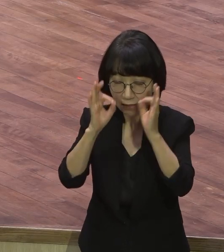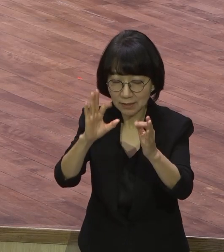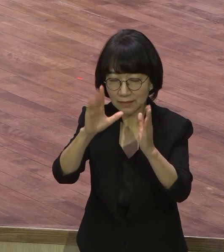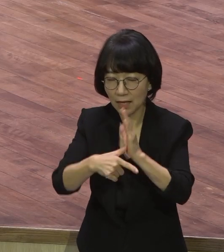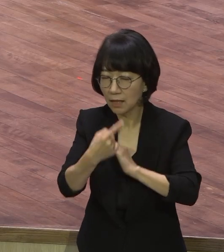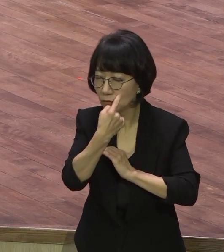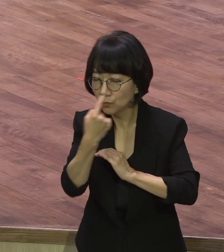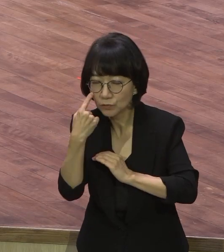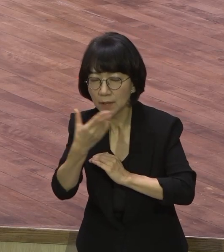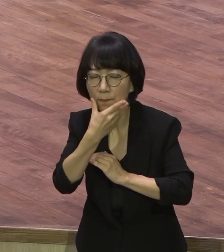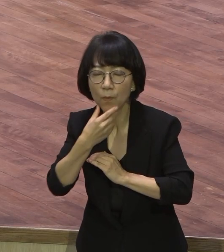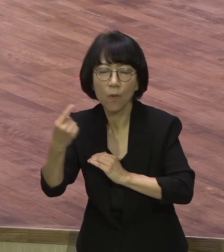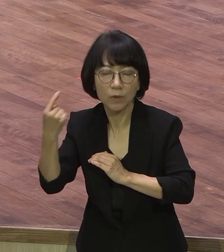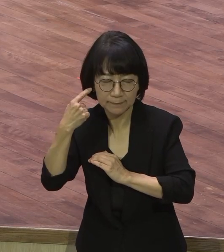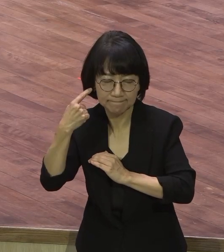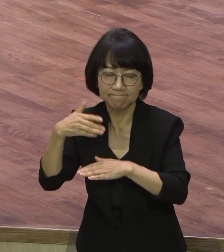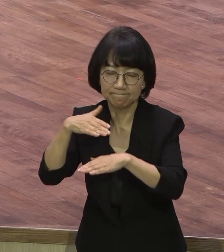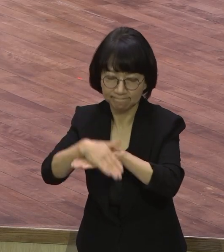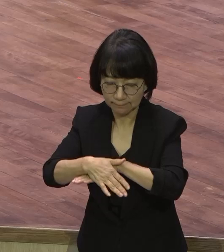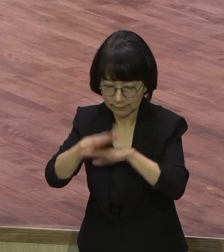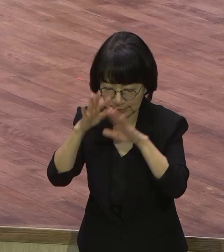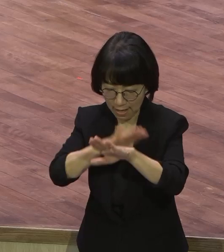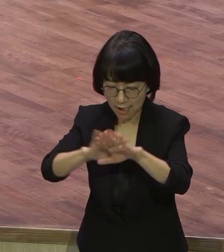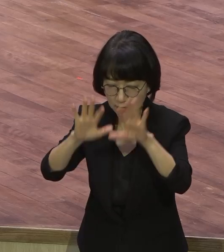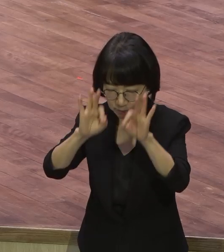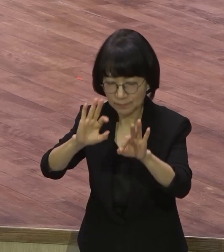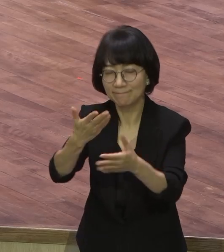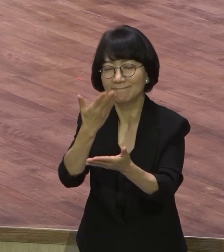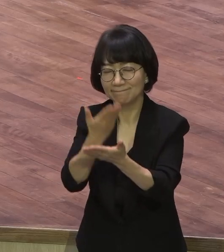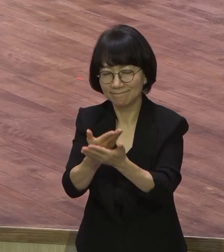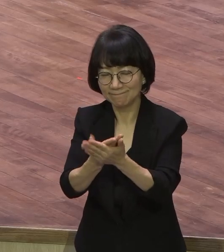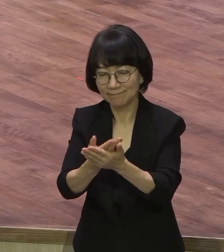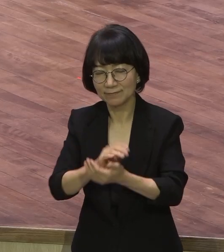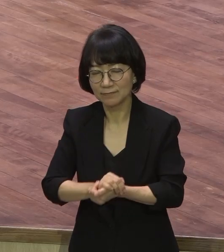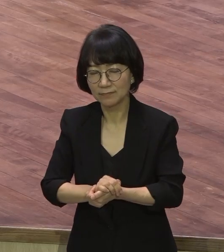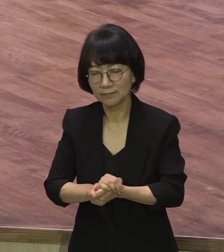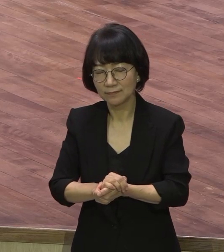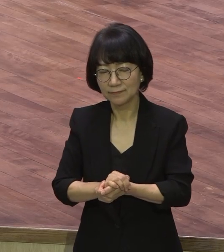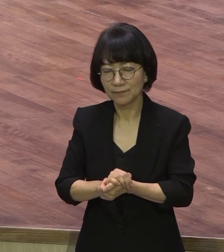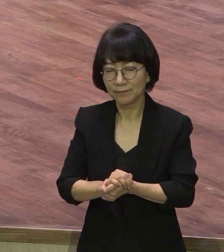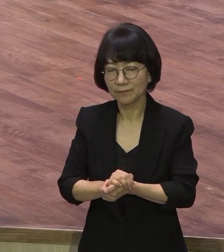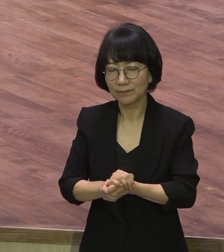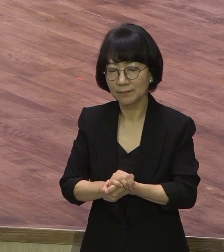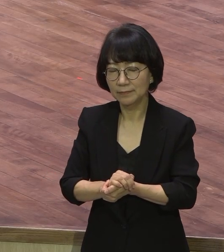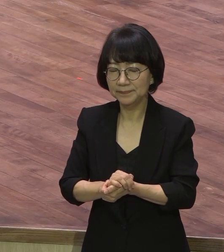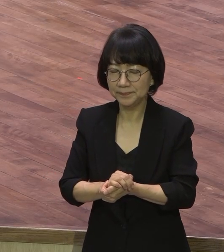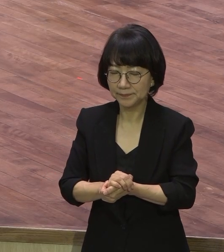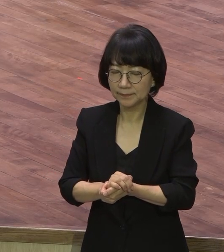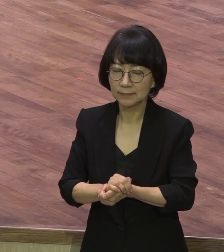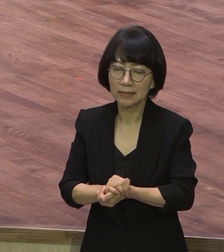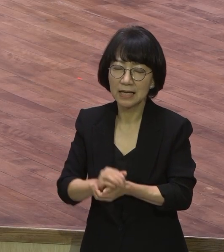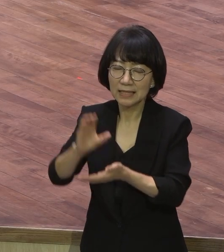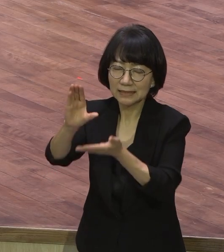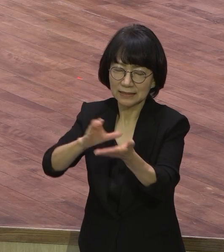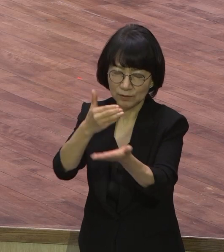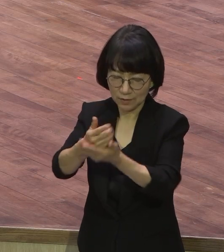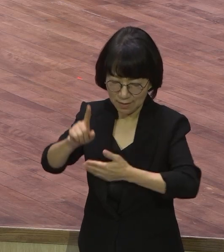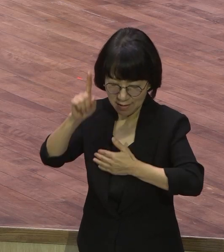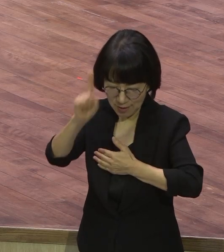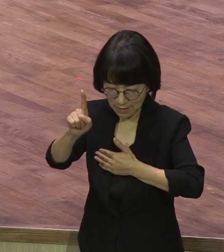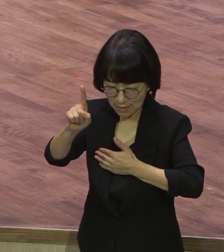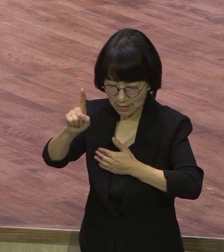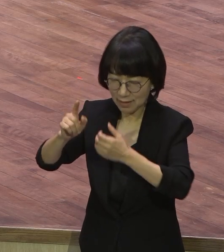보금적 체질로 변화되게 하야 주옵사사. 새로운 인생이 아니라 본론 인생으로 오직 그리스도 오직